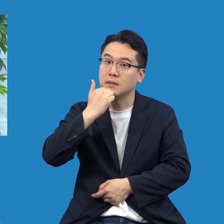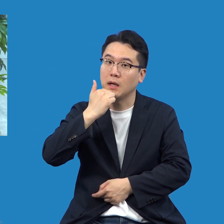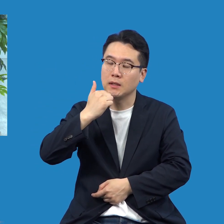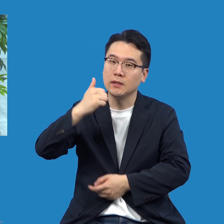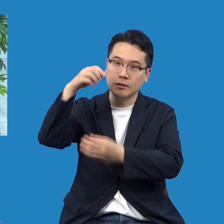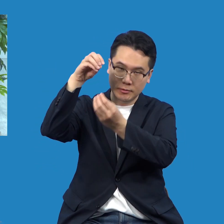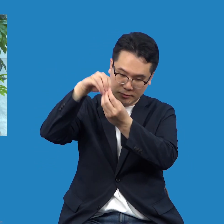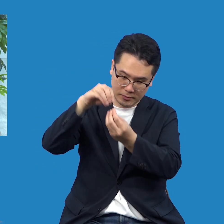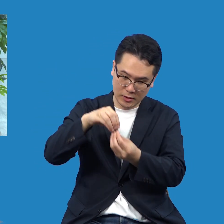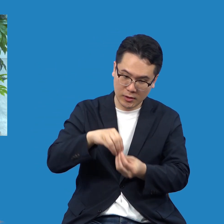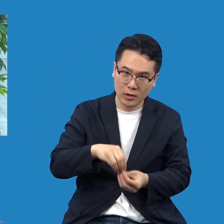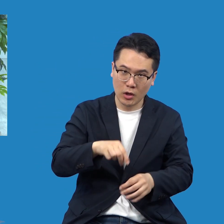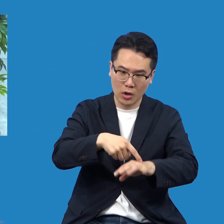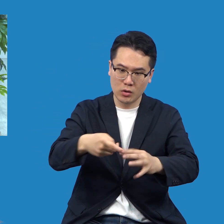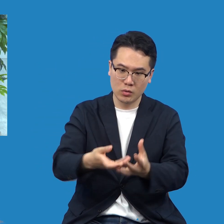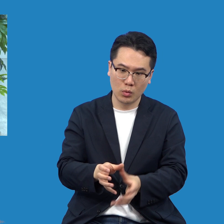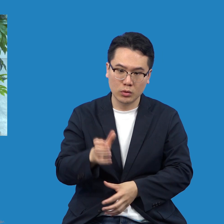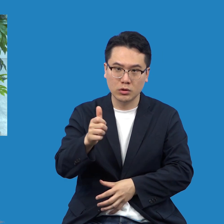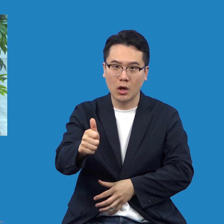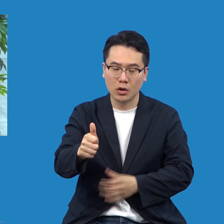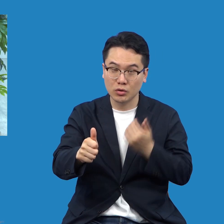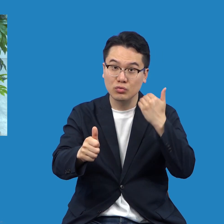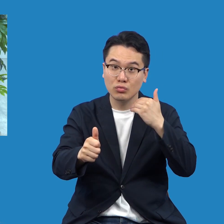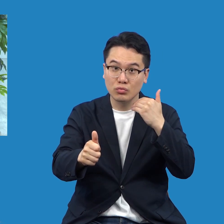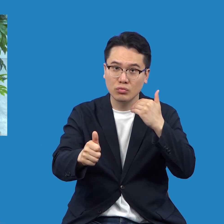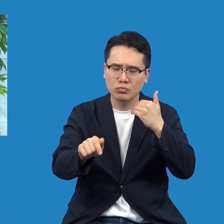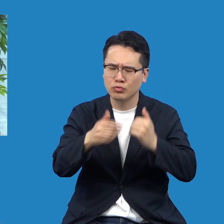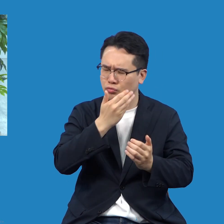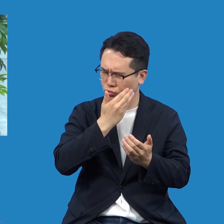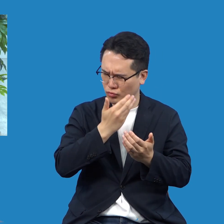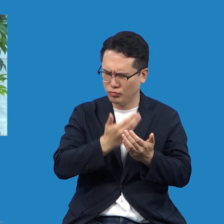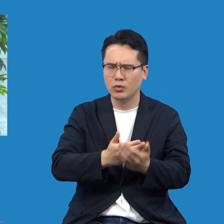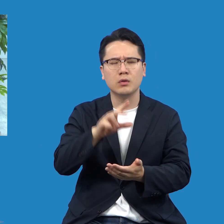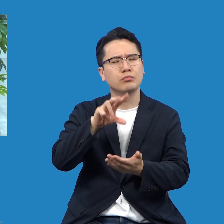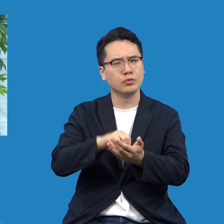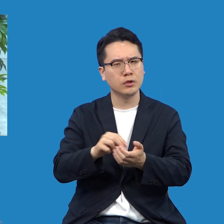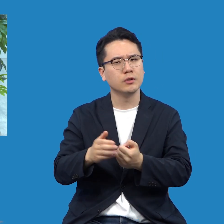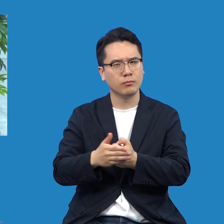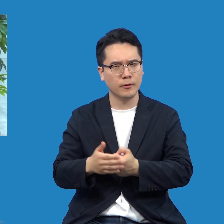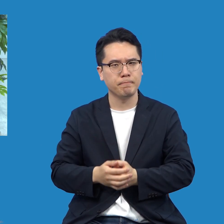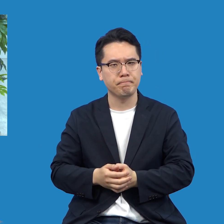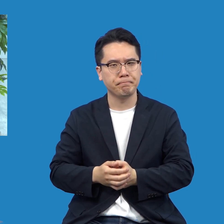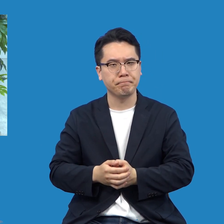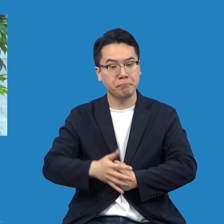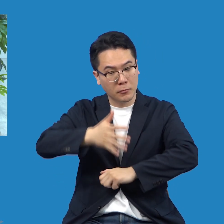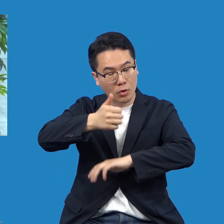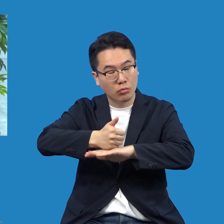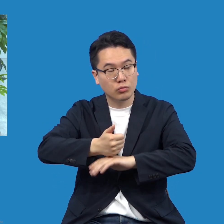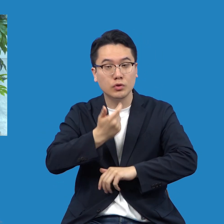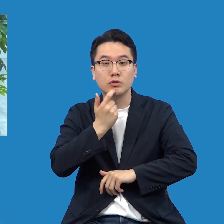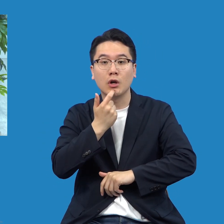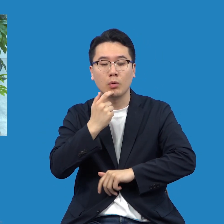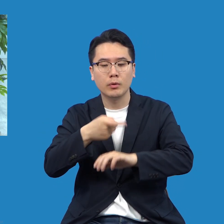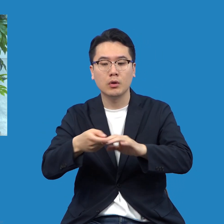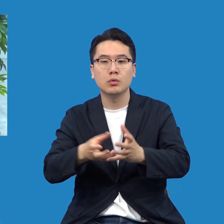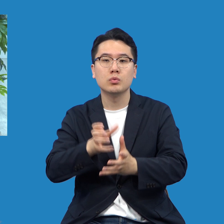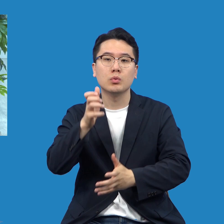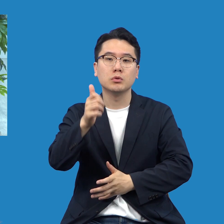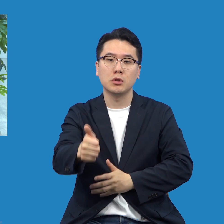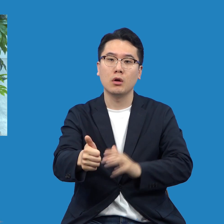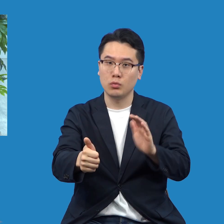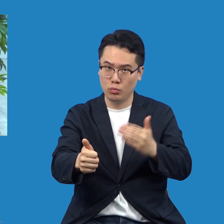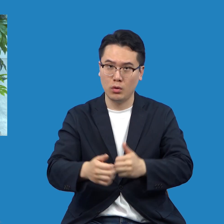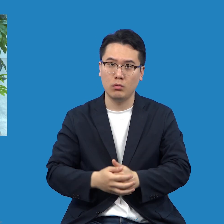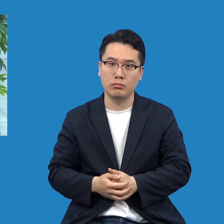이거 결정하는 문제였거든요. 그래서 야곱이 족장되지 않습니까? 에서가 족장이 됐다는 얘기는